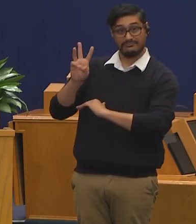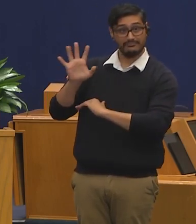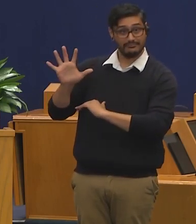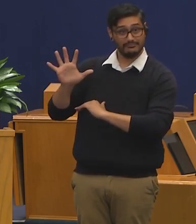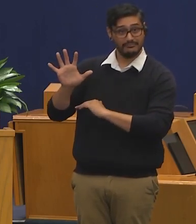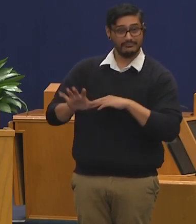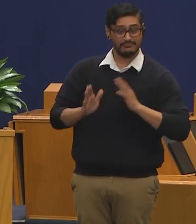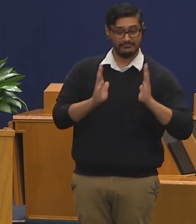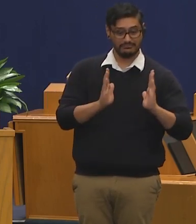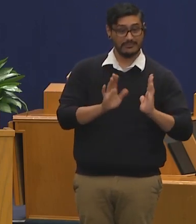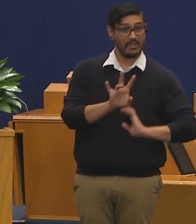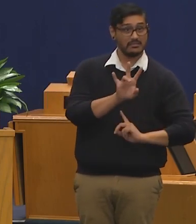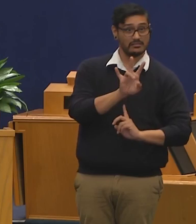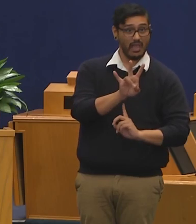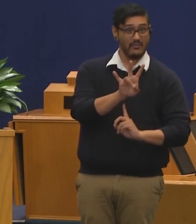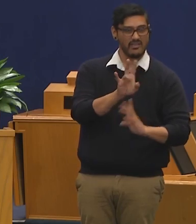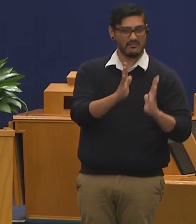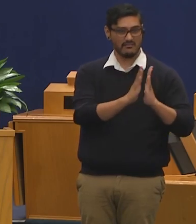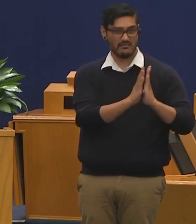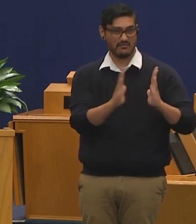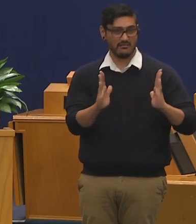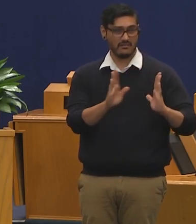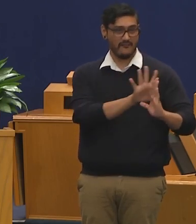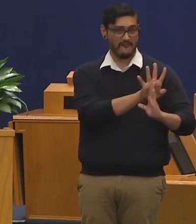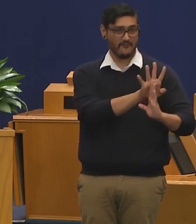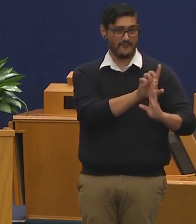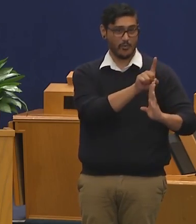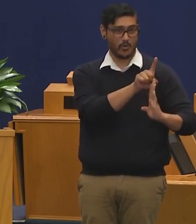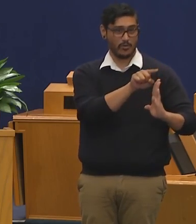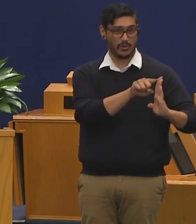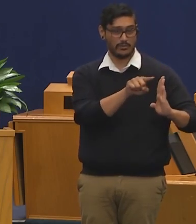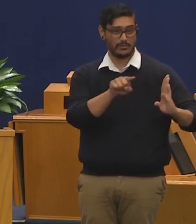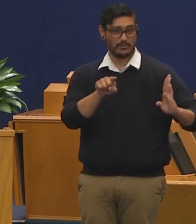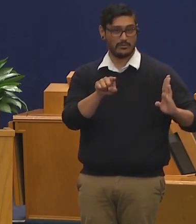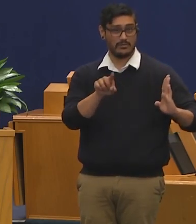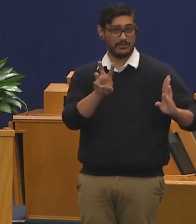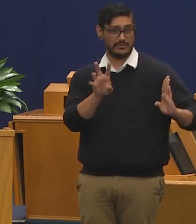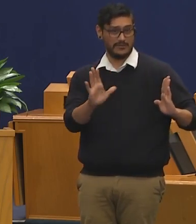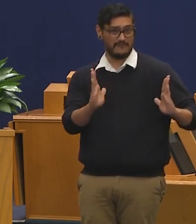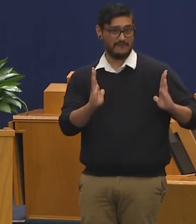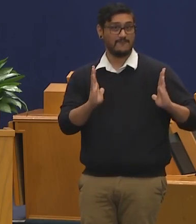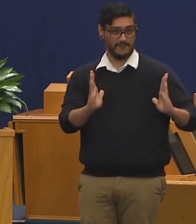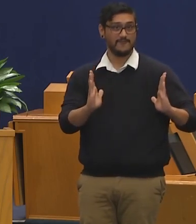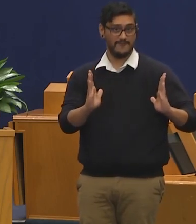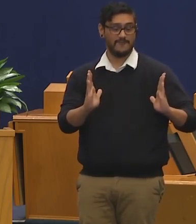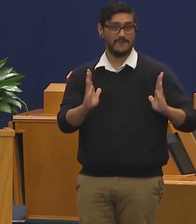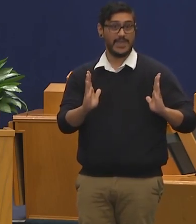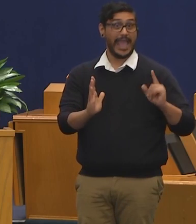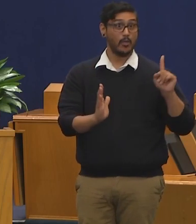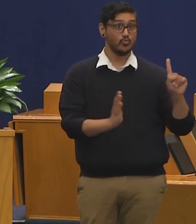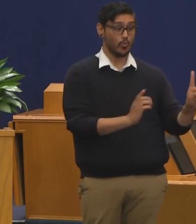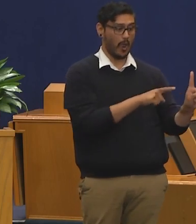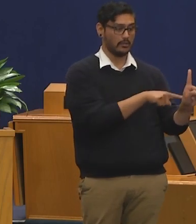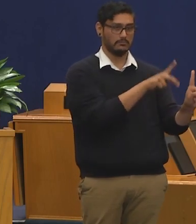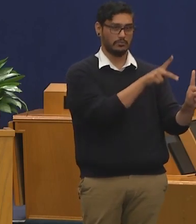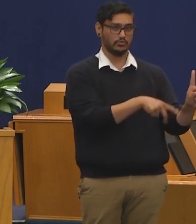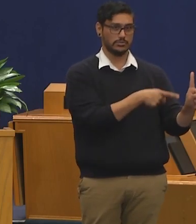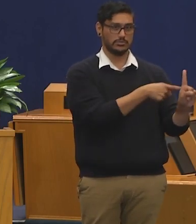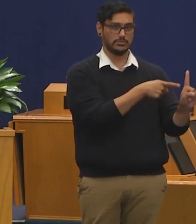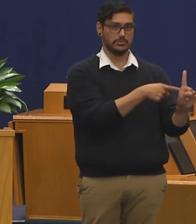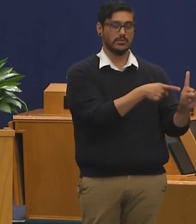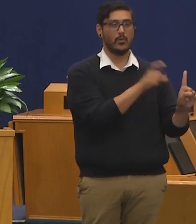7 personas tenían entre 41 y 65 años y una persona tenía